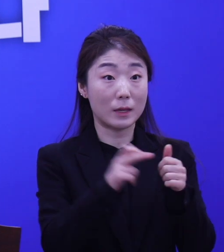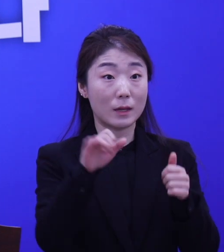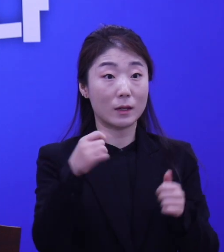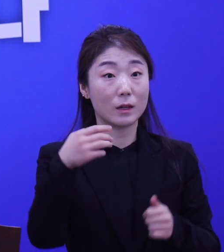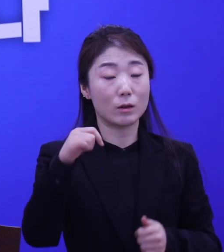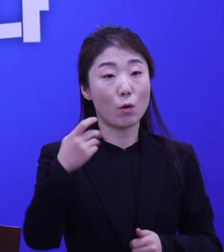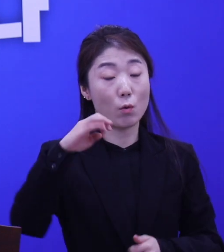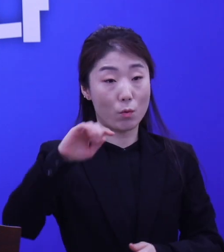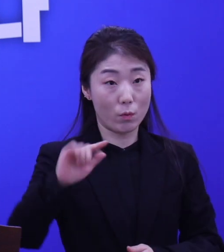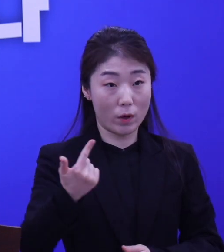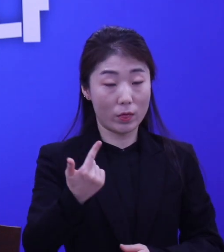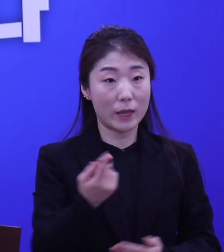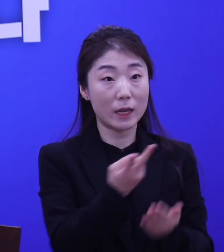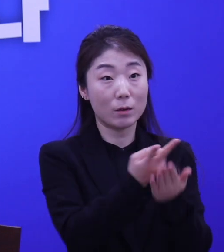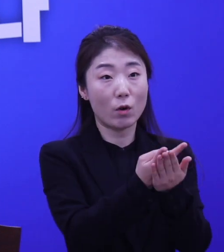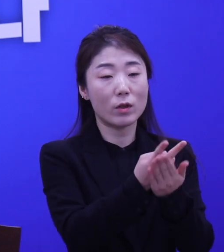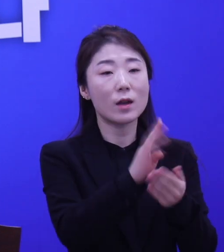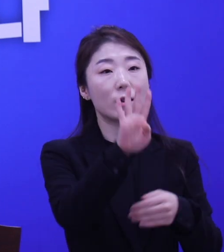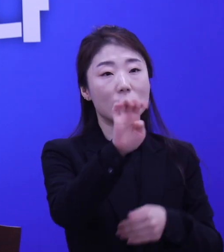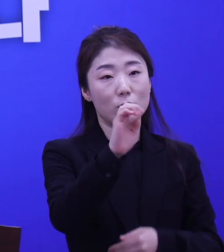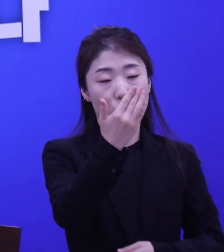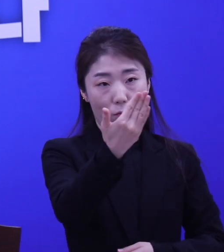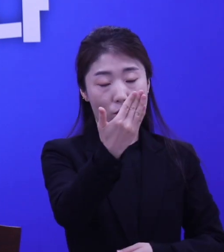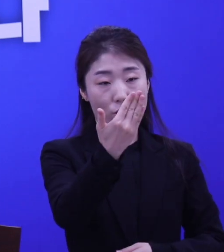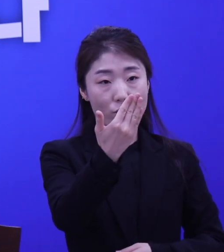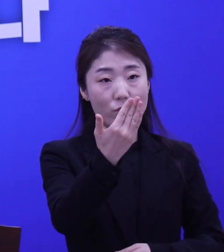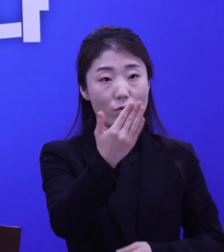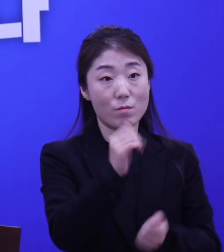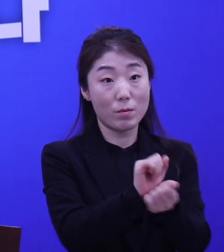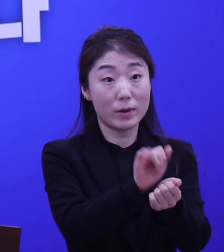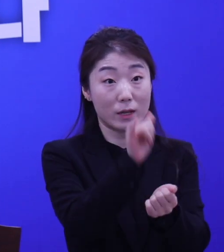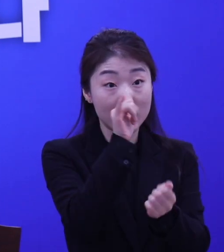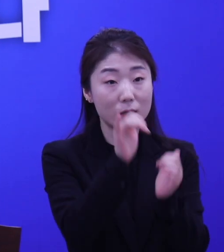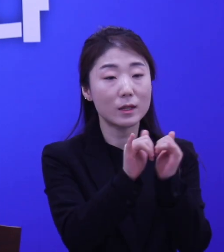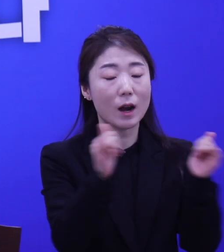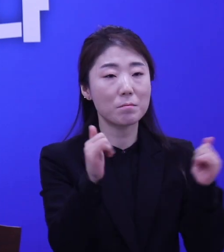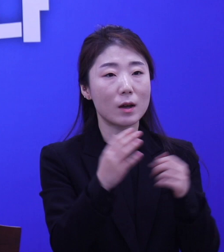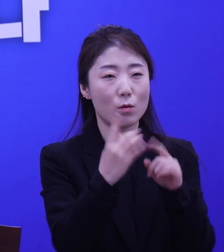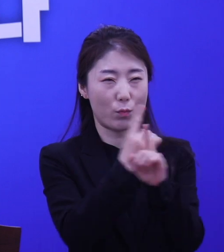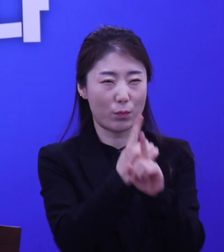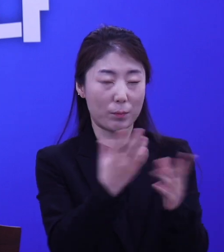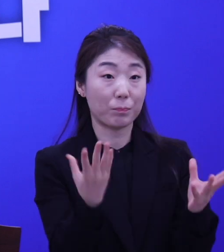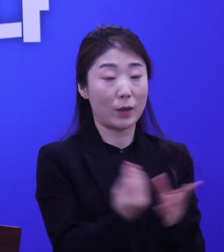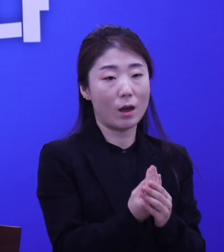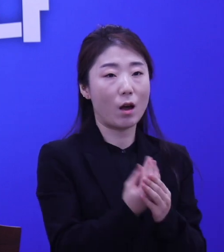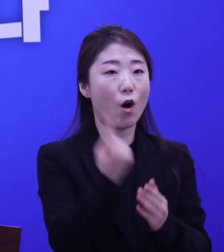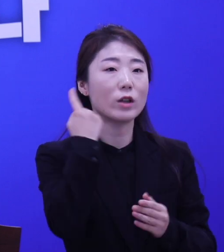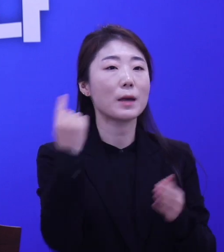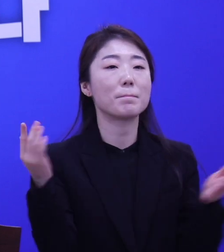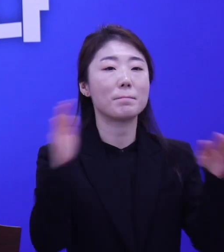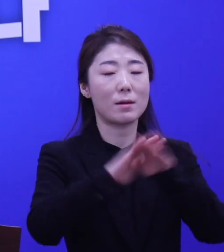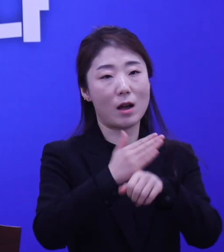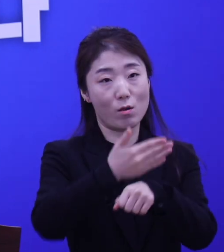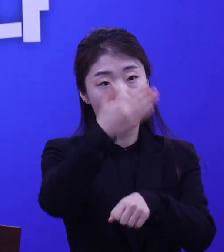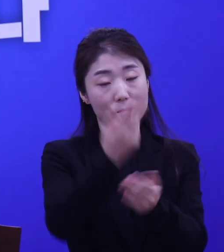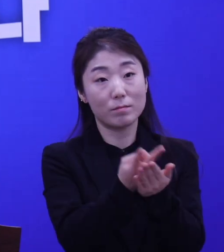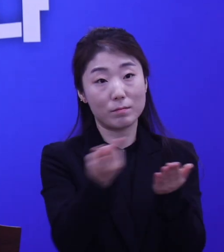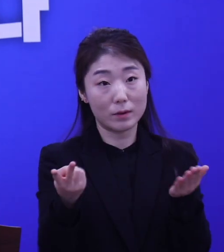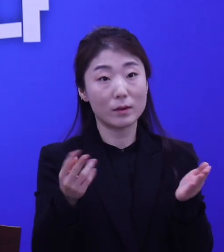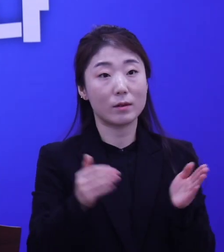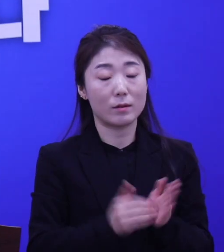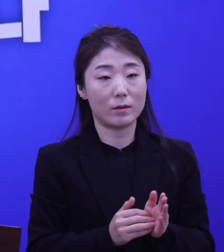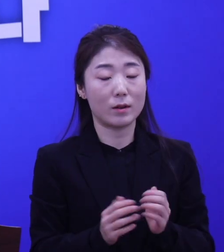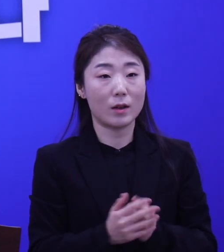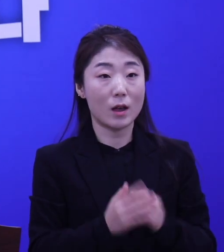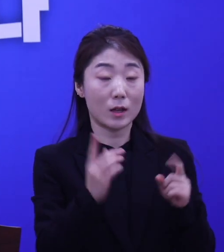마산의료원에 입원 중이던 49번 확진자가 완치되어 어젯밤 9시경 퇴원하였습니다.